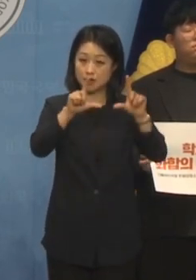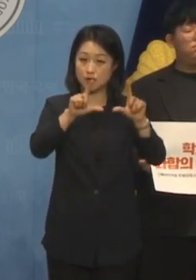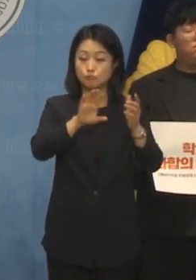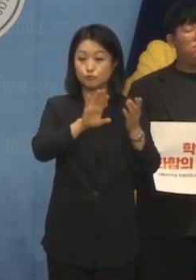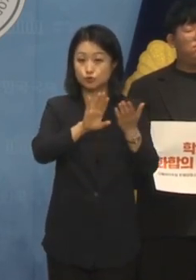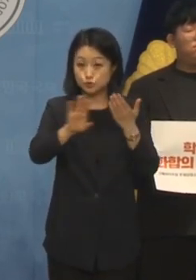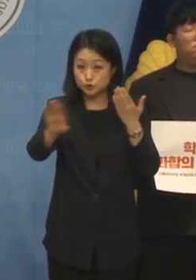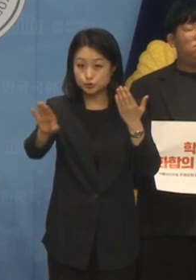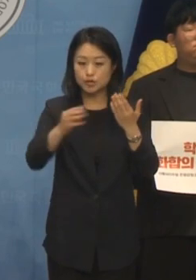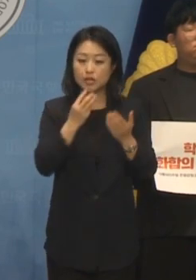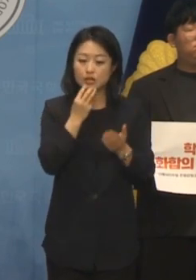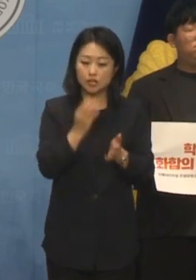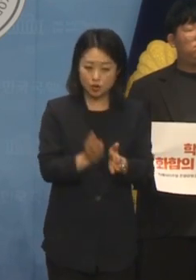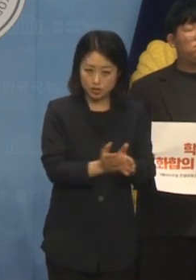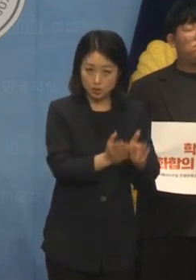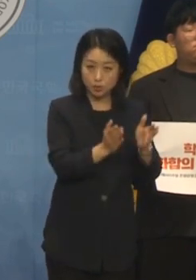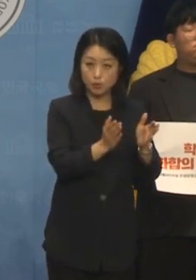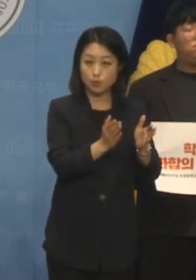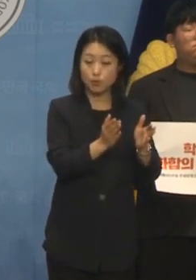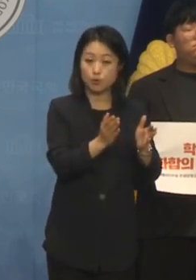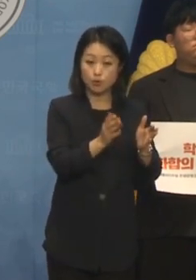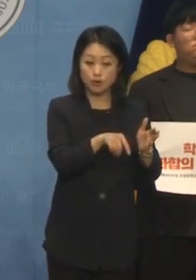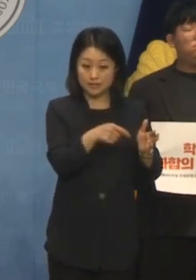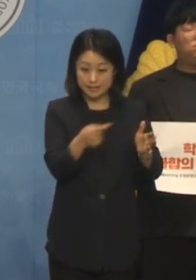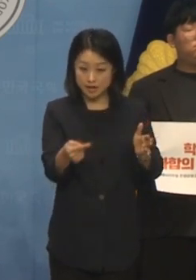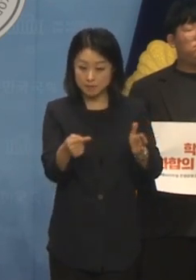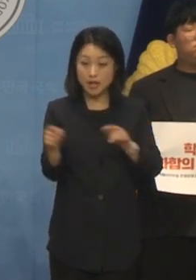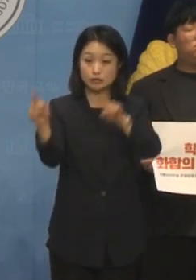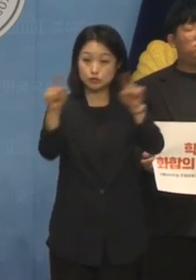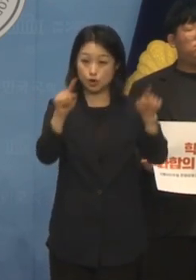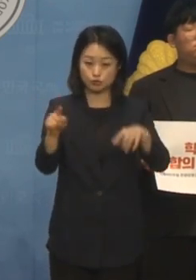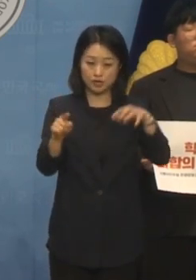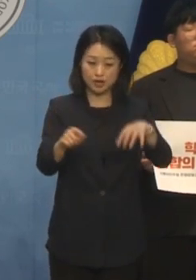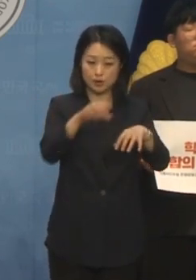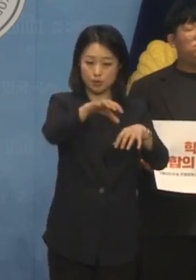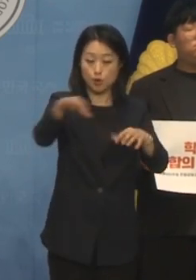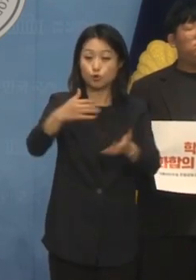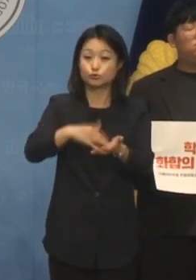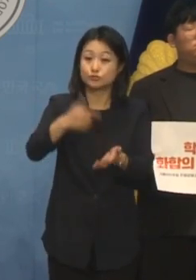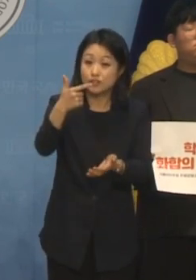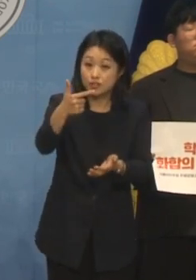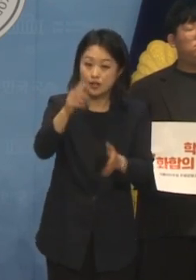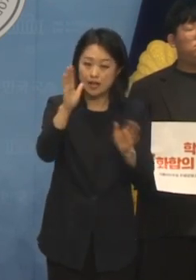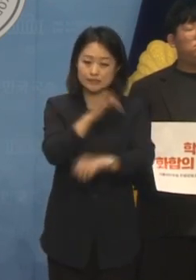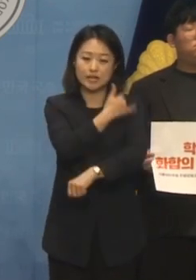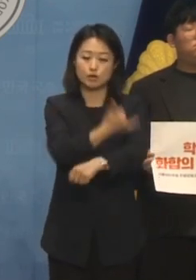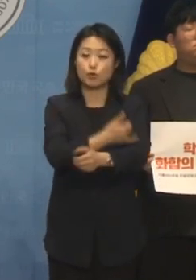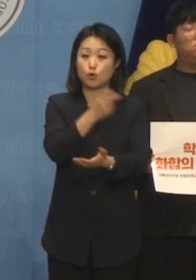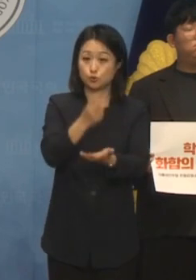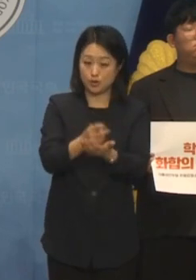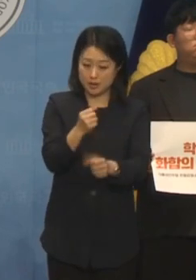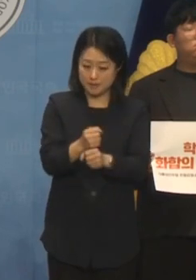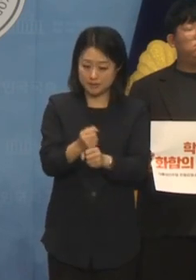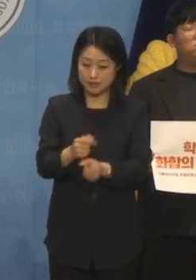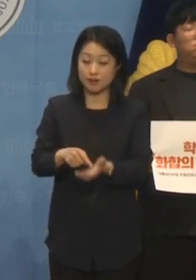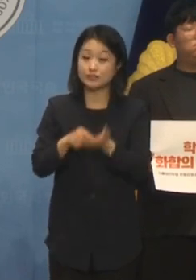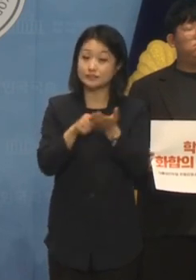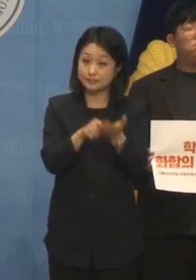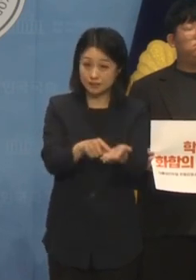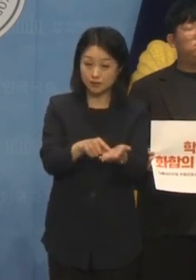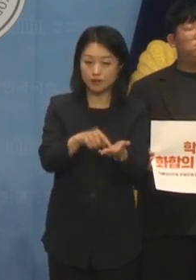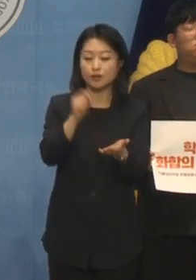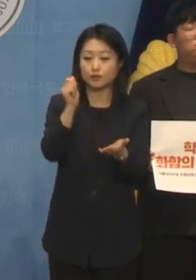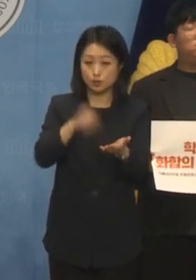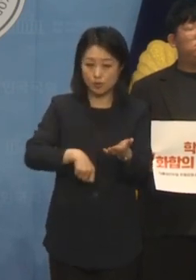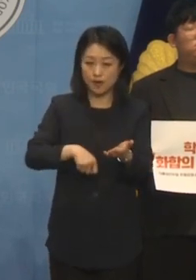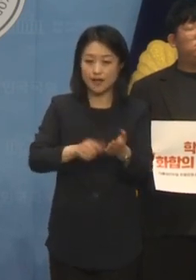2010년부터 경기도를 시작으로 해서 전국 6군데에서 학생인권 조례가 이제 발의되고 발효되어서